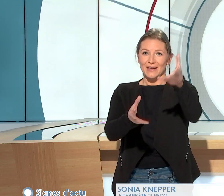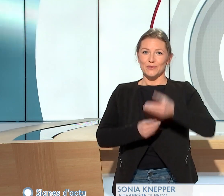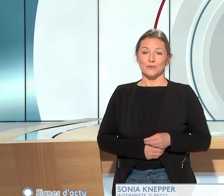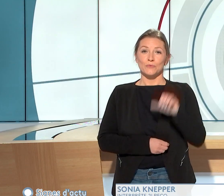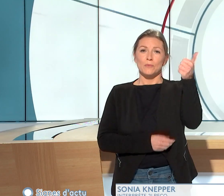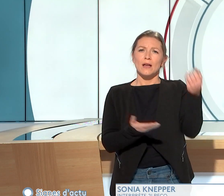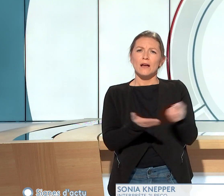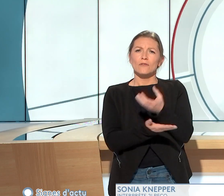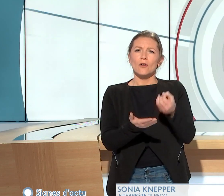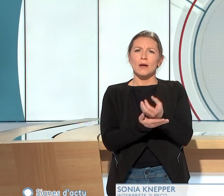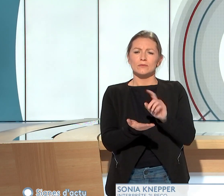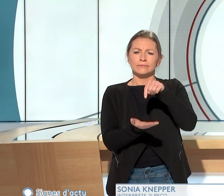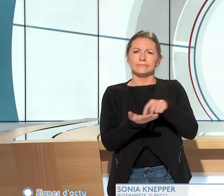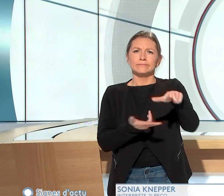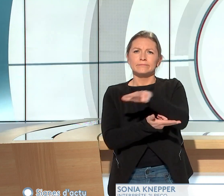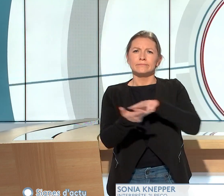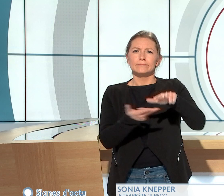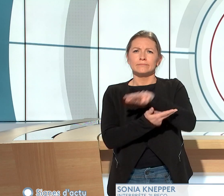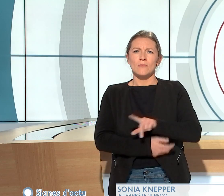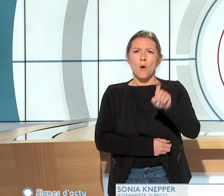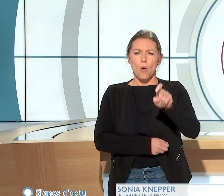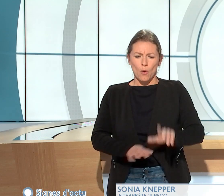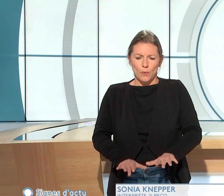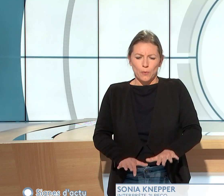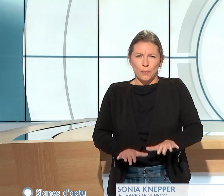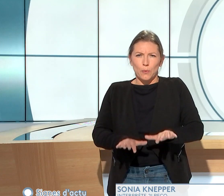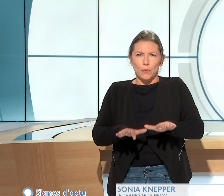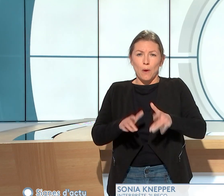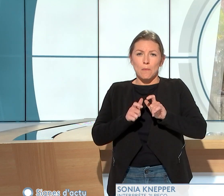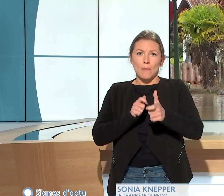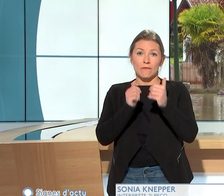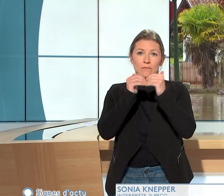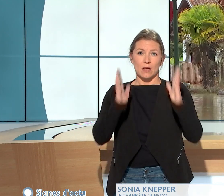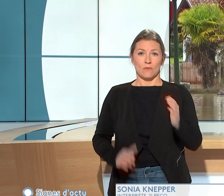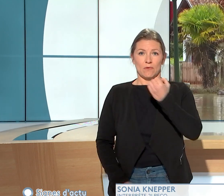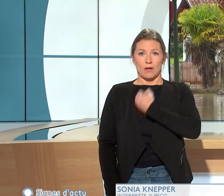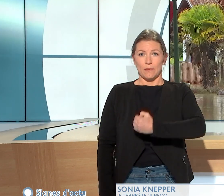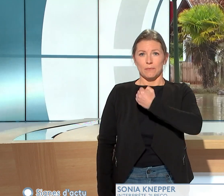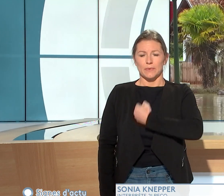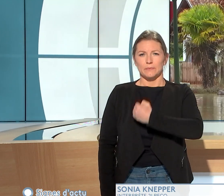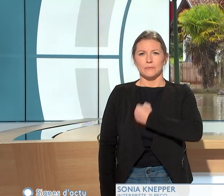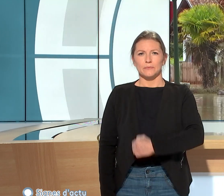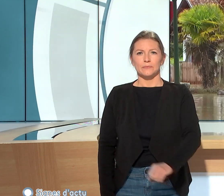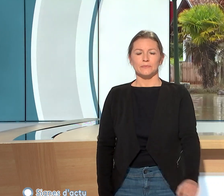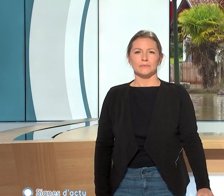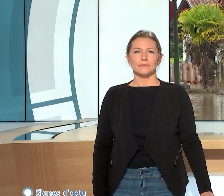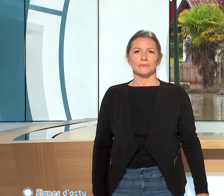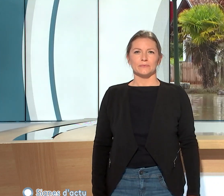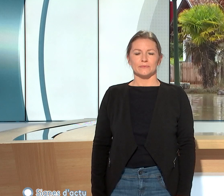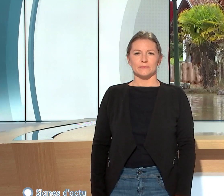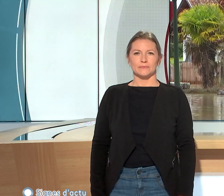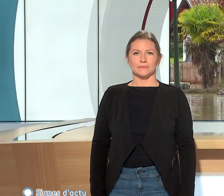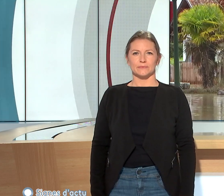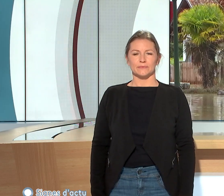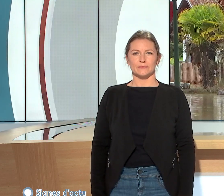Bienvenue dans Signe d'actu. Nous commençons avec les spectaculaires inondations survenues au Pays Basque. Elles ont causé d'importants dégâts, notamment